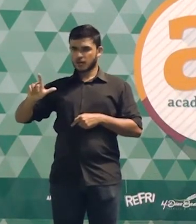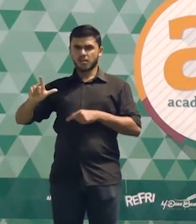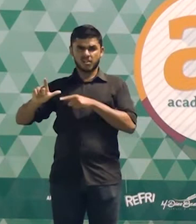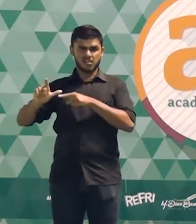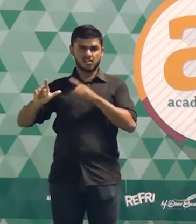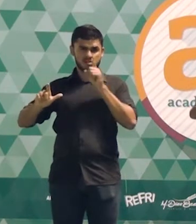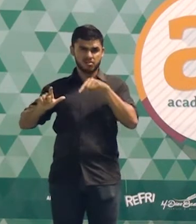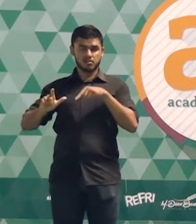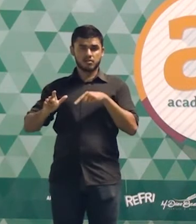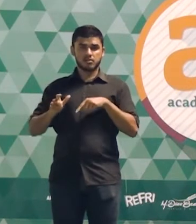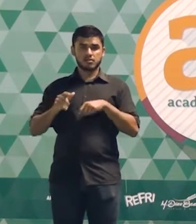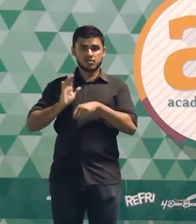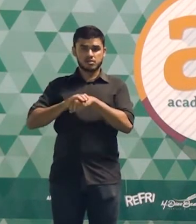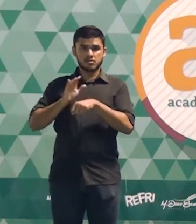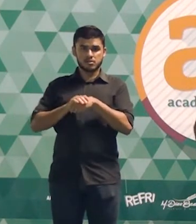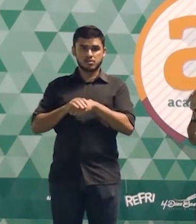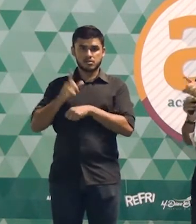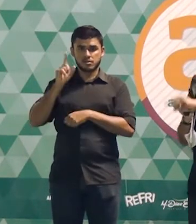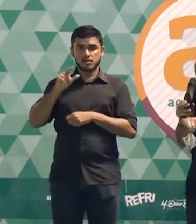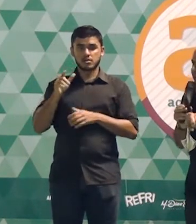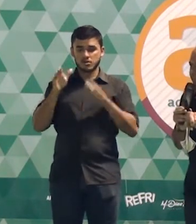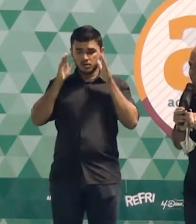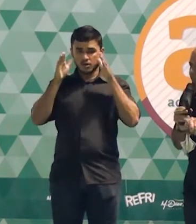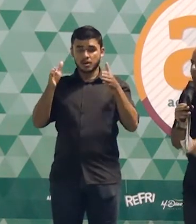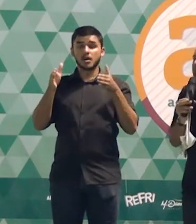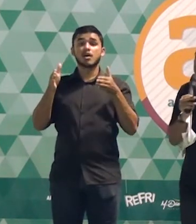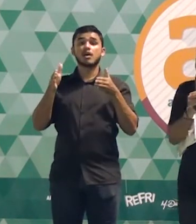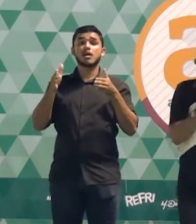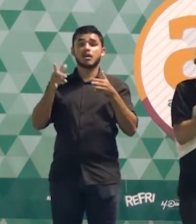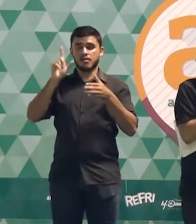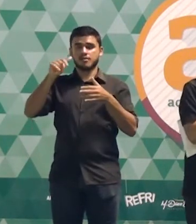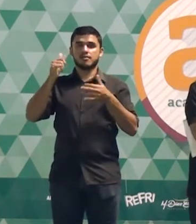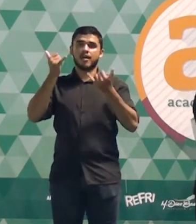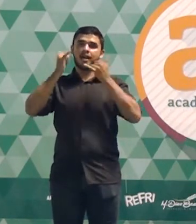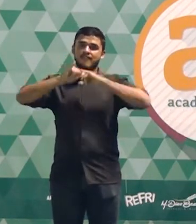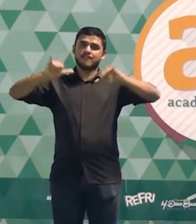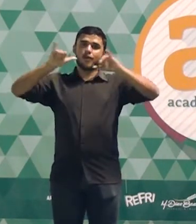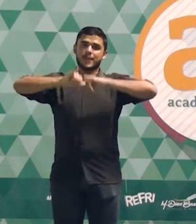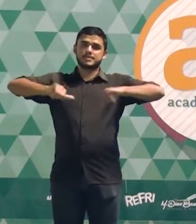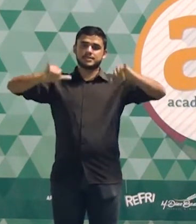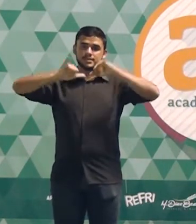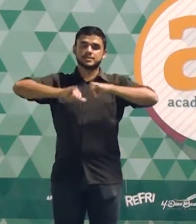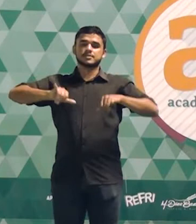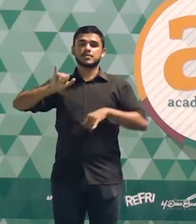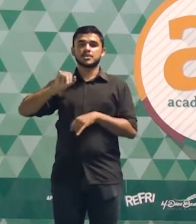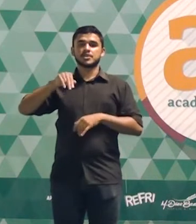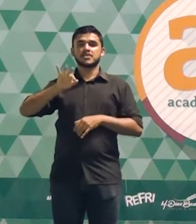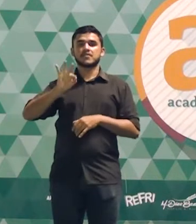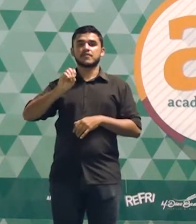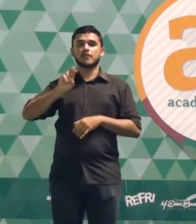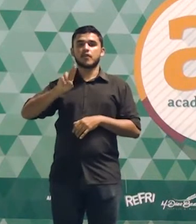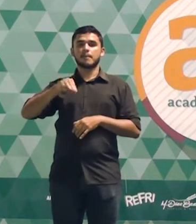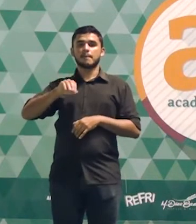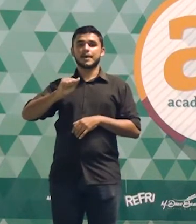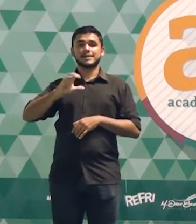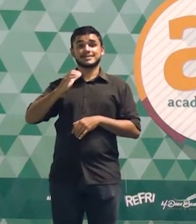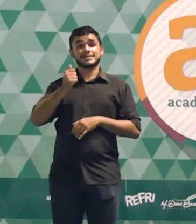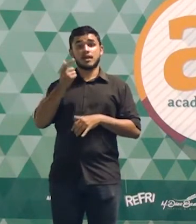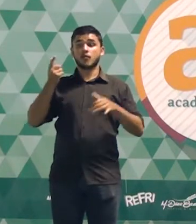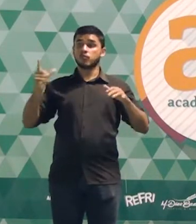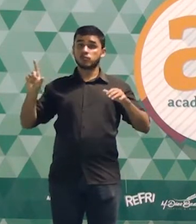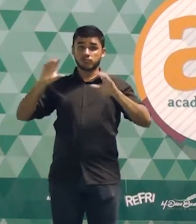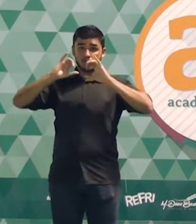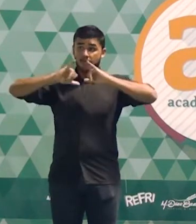um poema que está preso sobretudo a quê? A informação. Quanto mais se prende